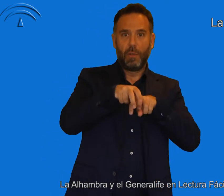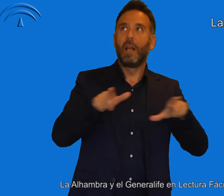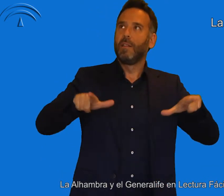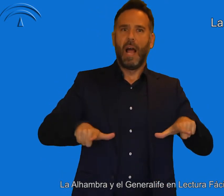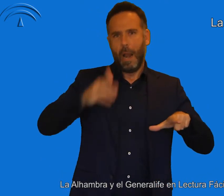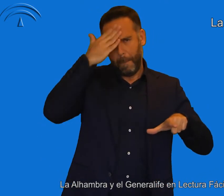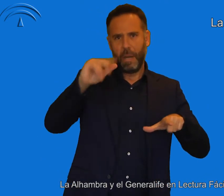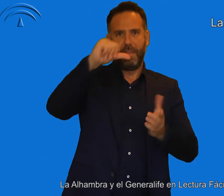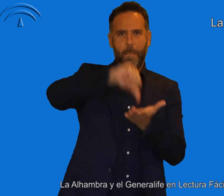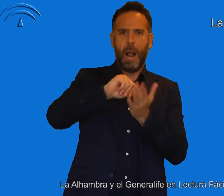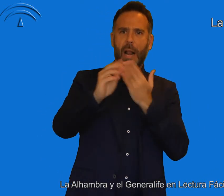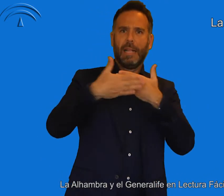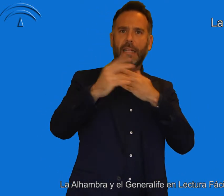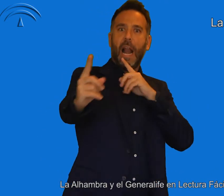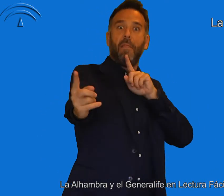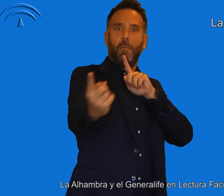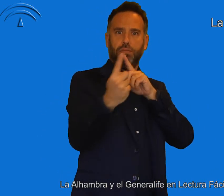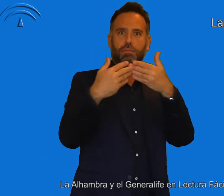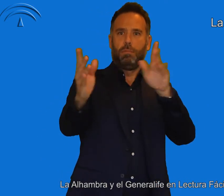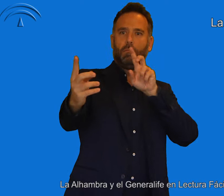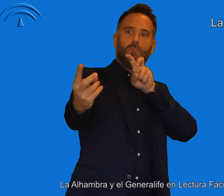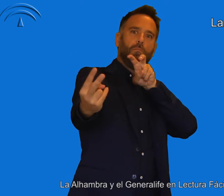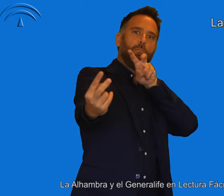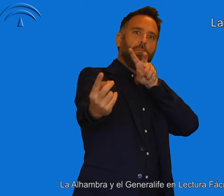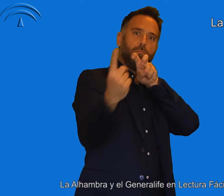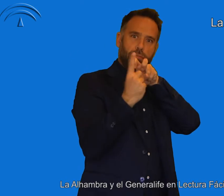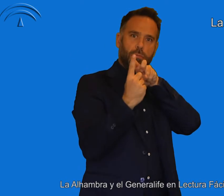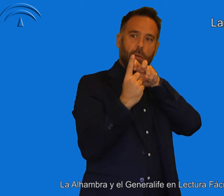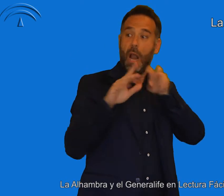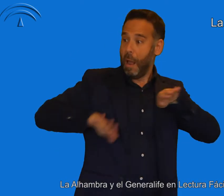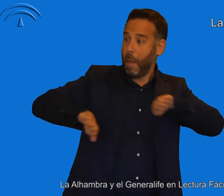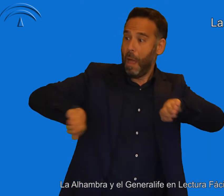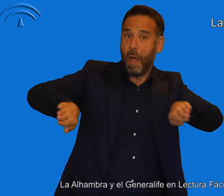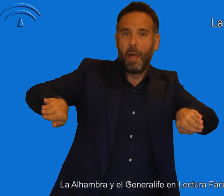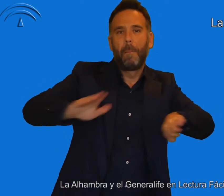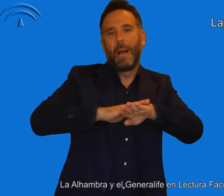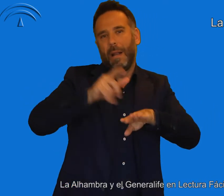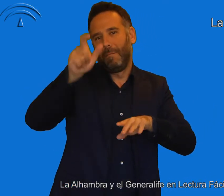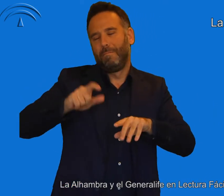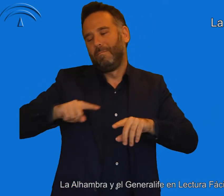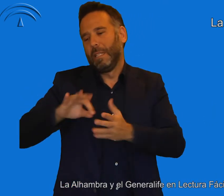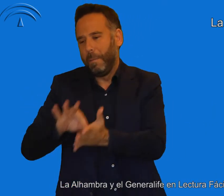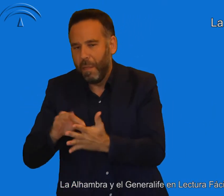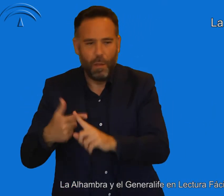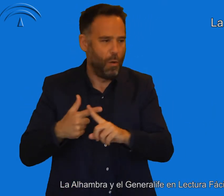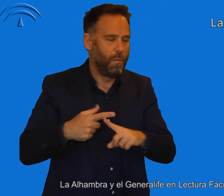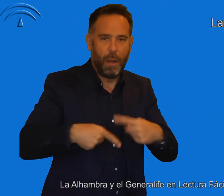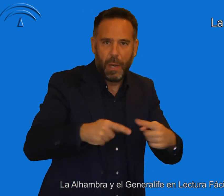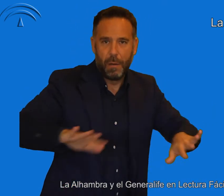El trono del sultán estaba en la alcoba central, frente a la entrada. Las otras eran para los